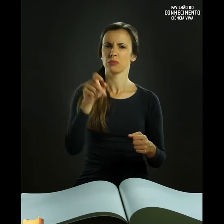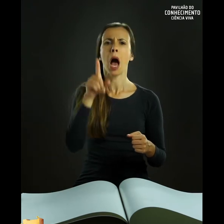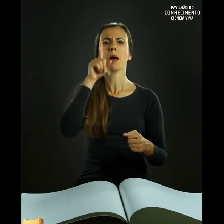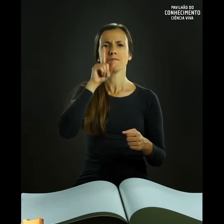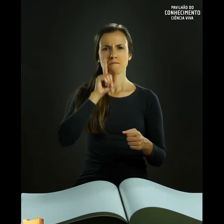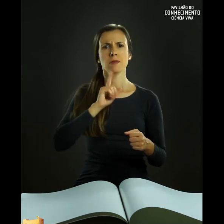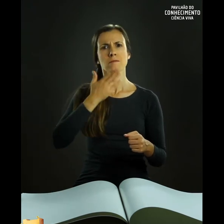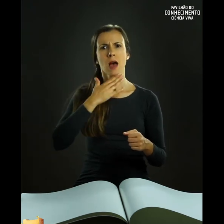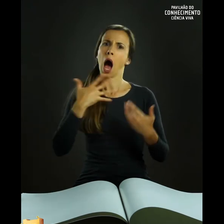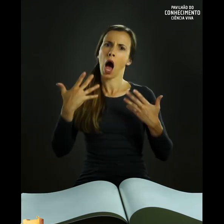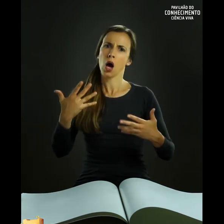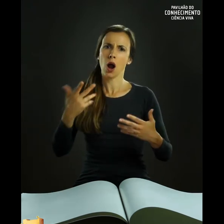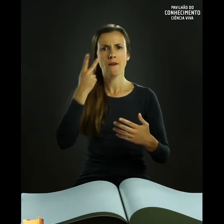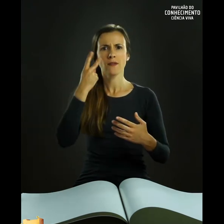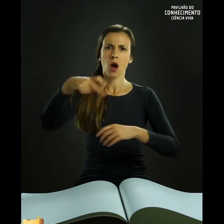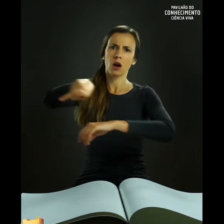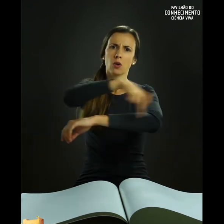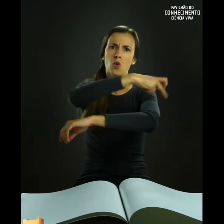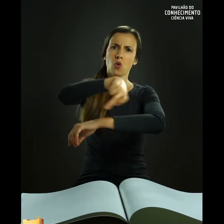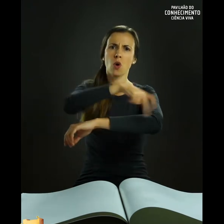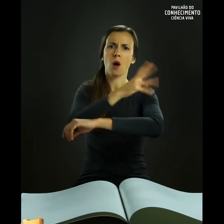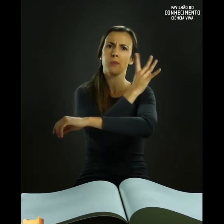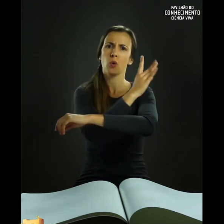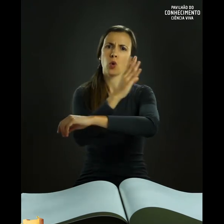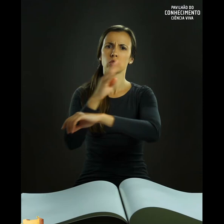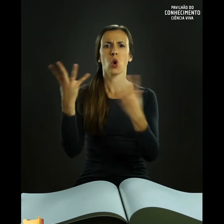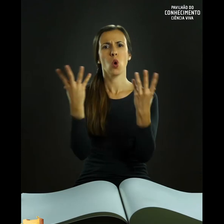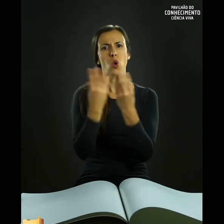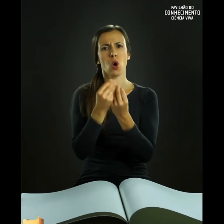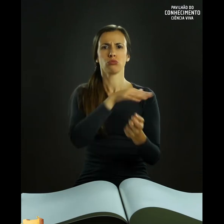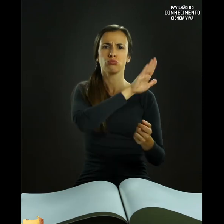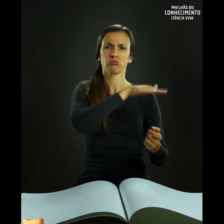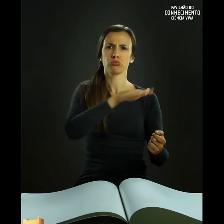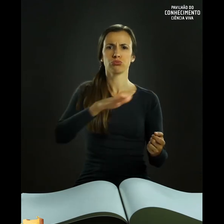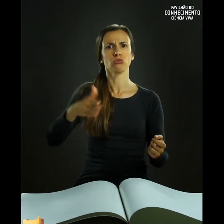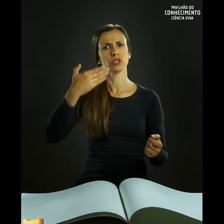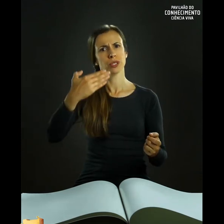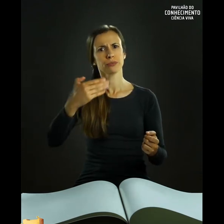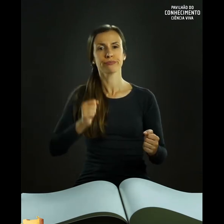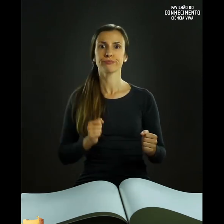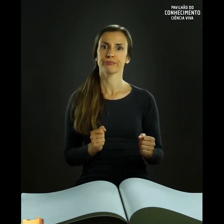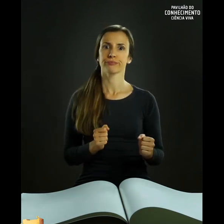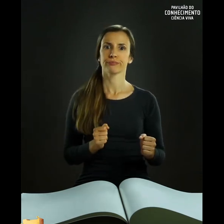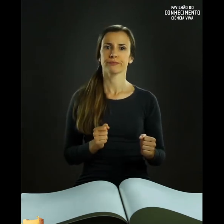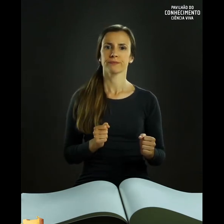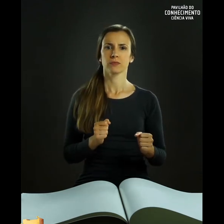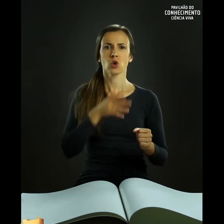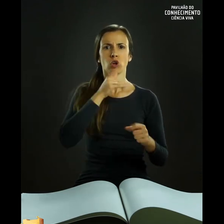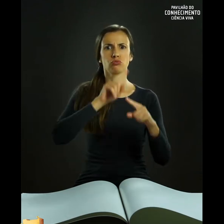logo pela jovem inanimada e quis ficar com ela. O príncipe estava um bocado maluco, não achas? Mas o caixão caiu ao chão e, nesse momento, a jovem